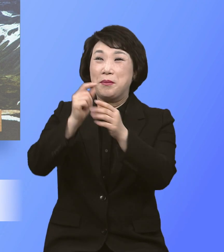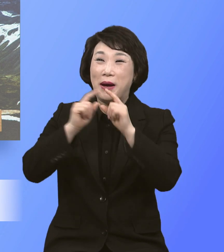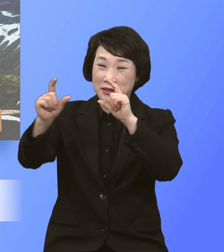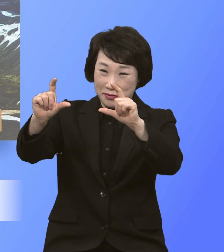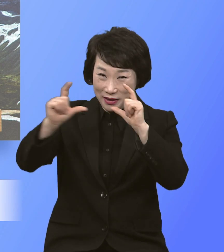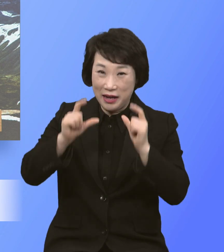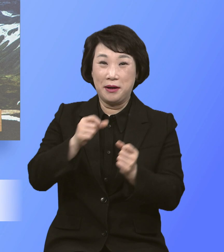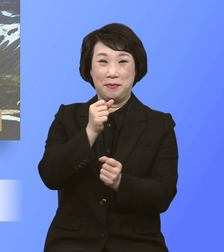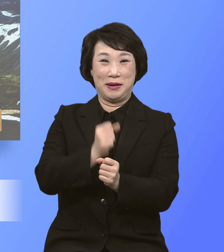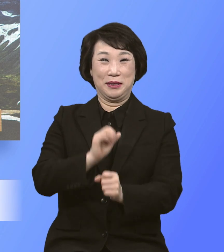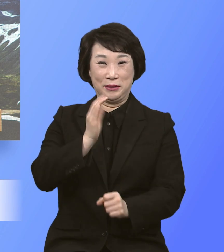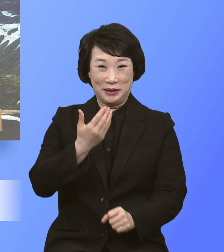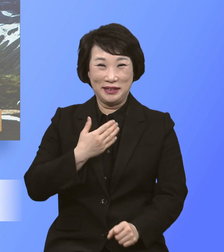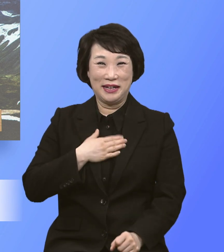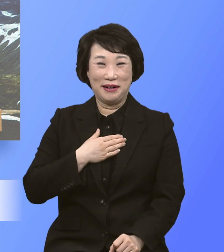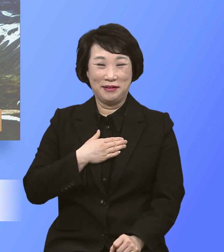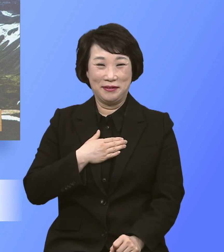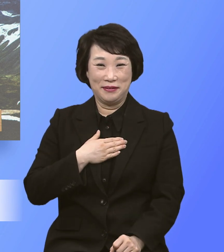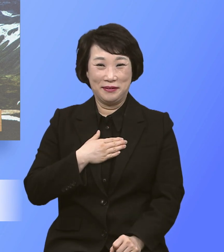말씀하시게 하라는 것입니다.